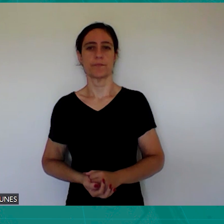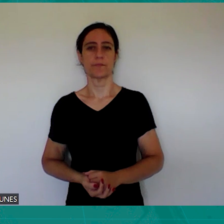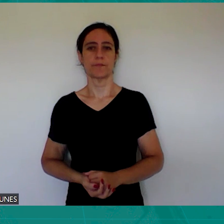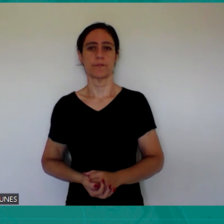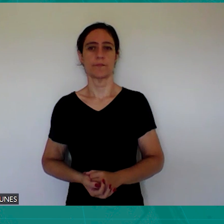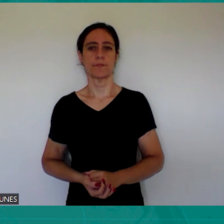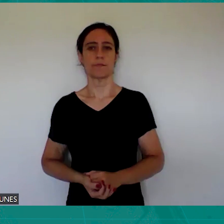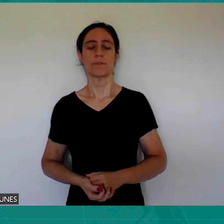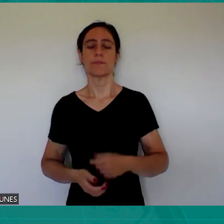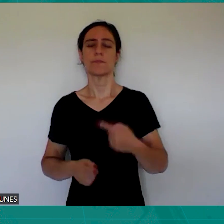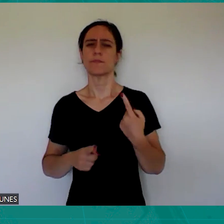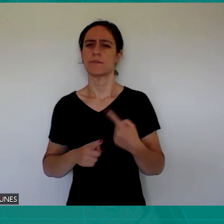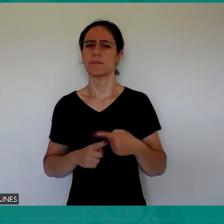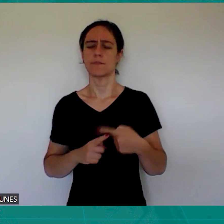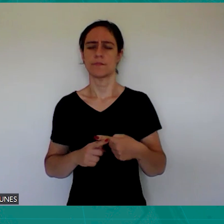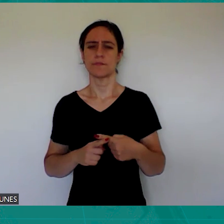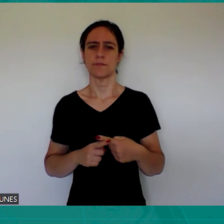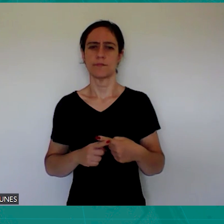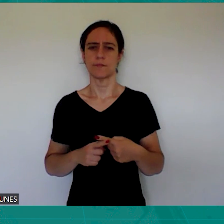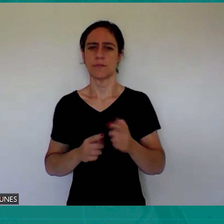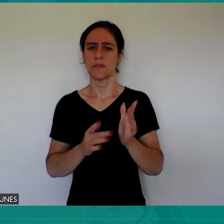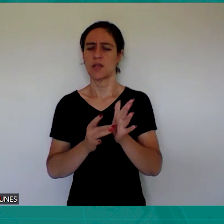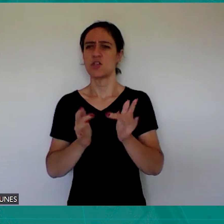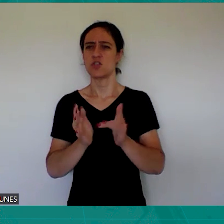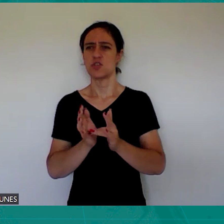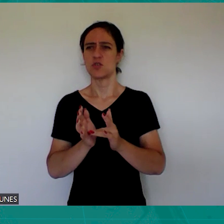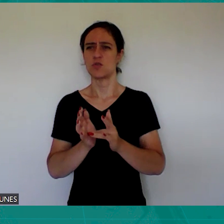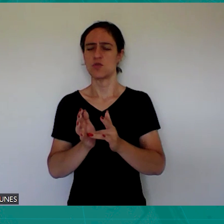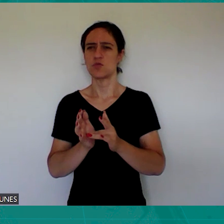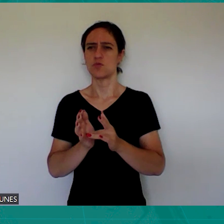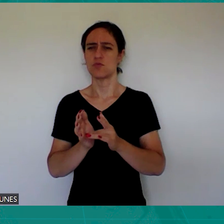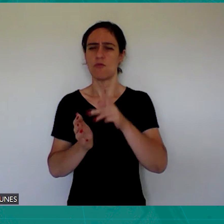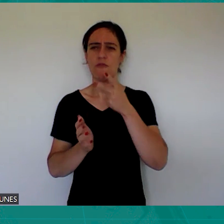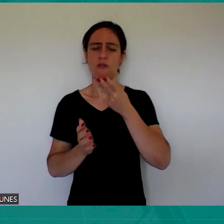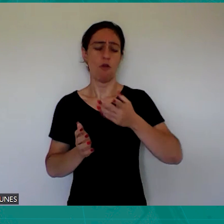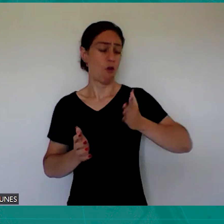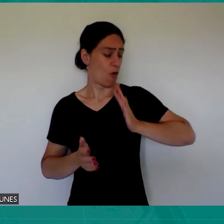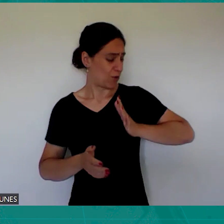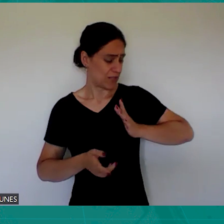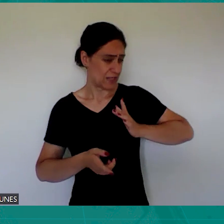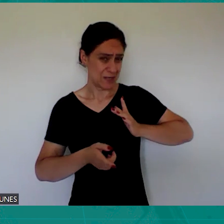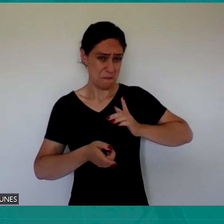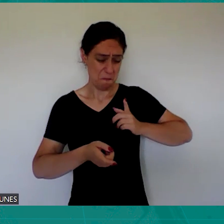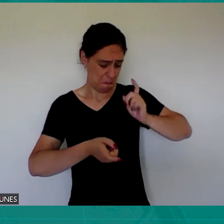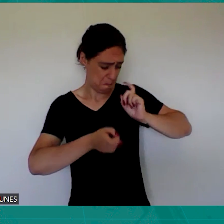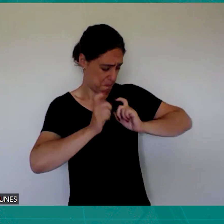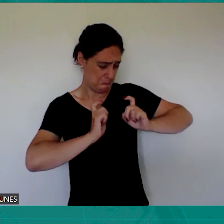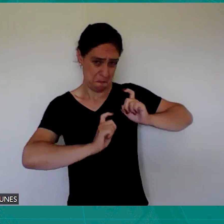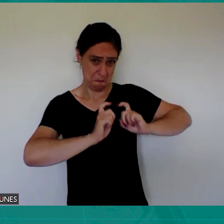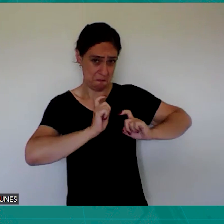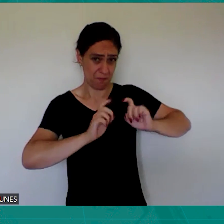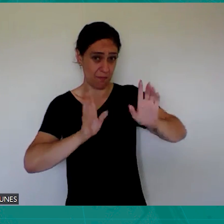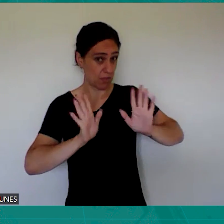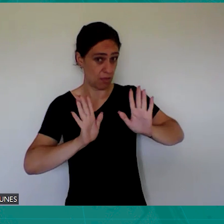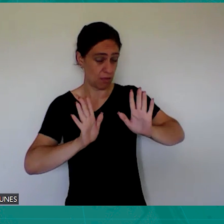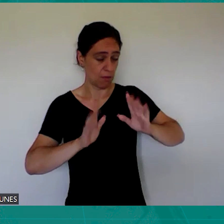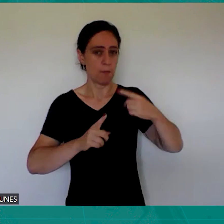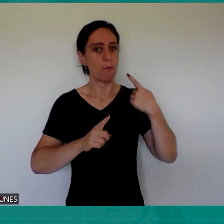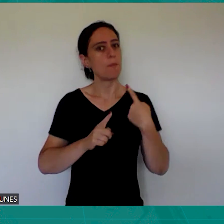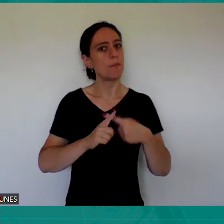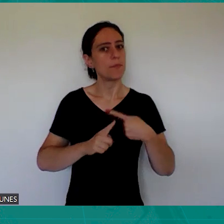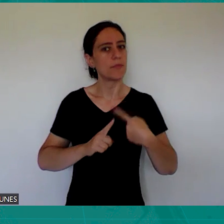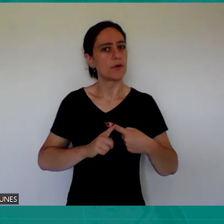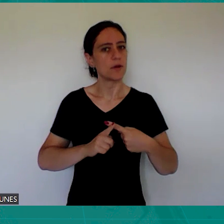Porque Jesus disse, não se turbe o vosso coração. Irmão, porque os discípulos